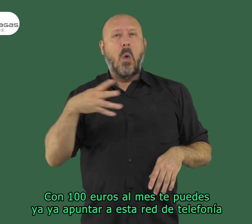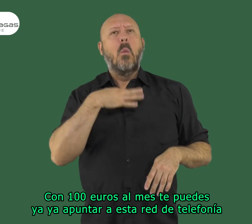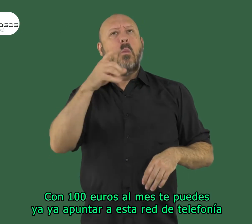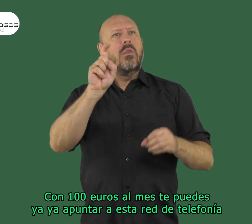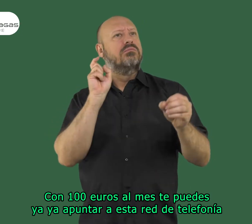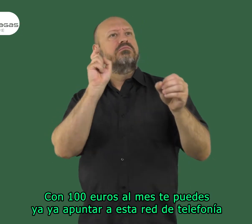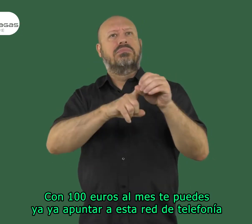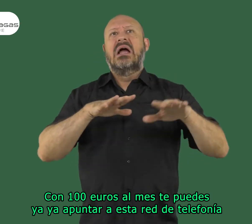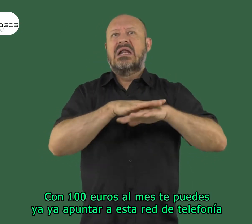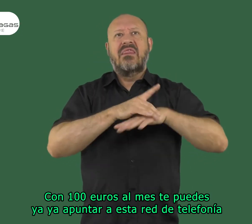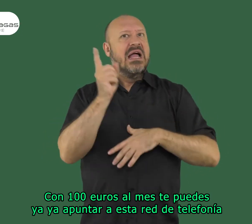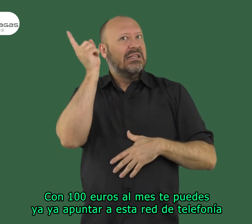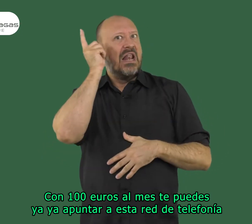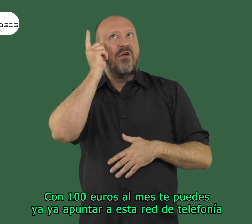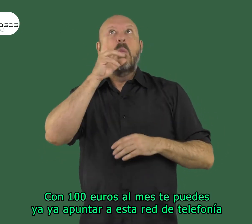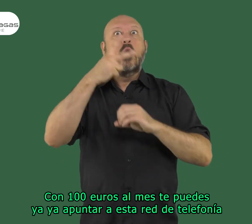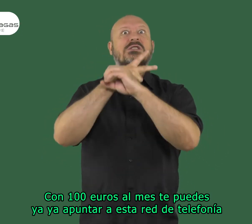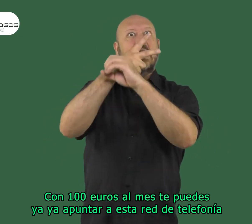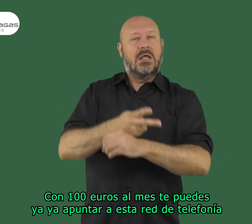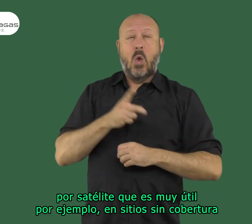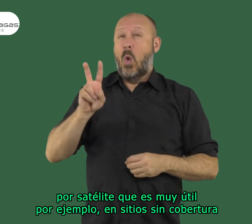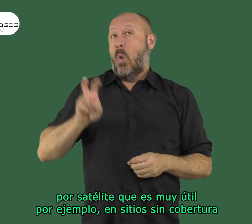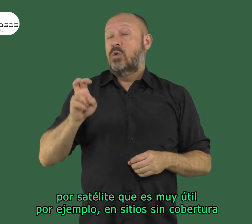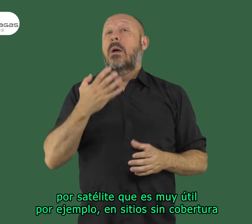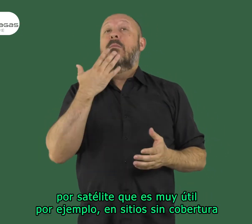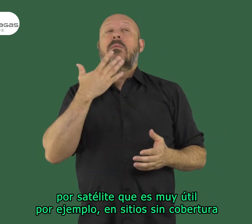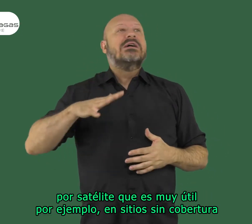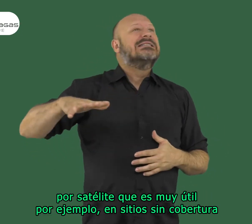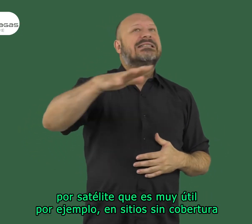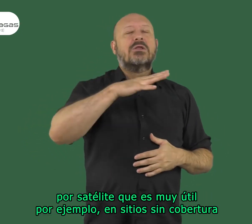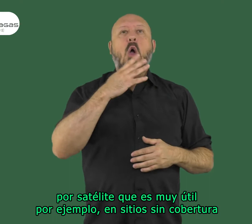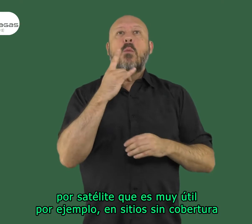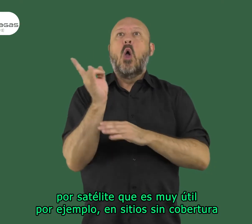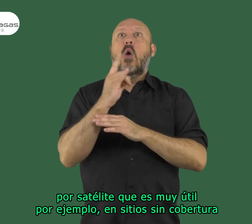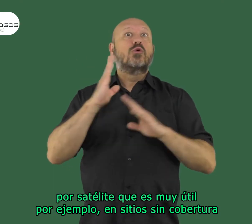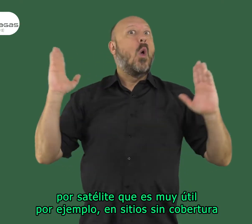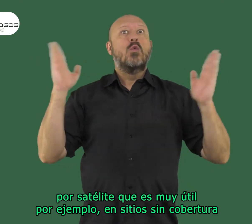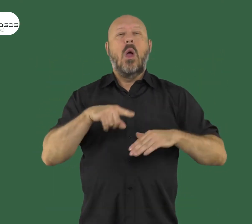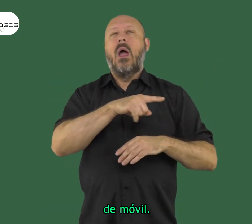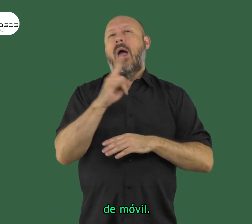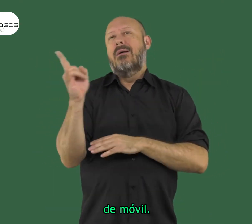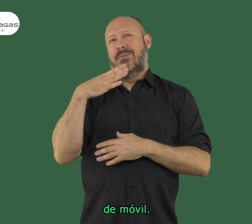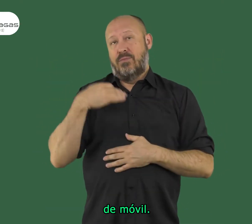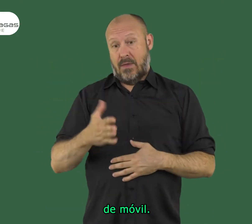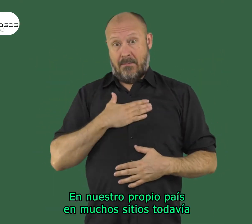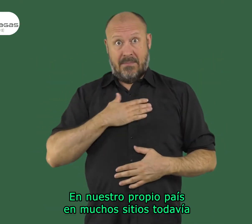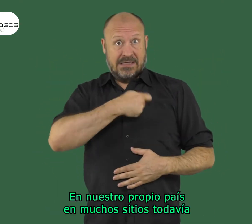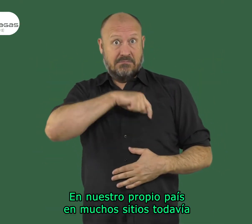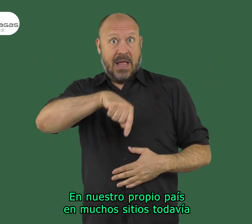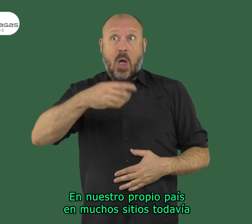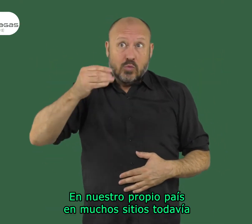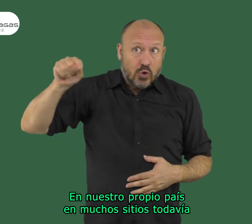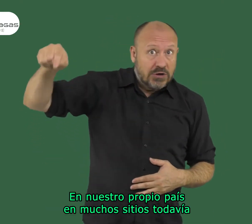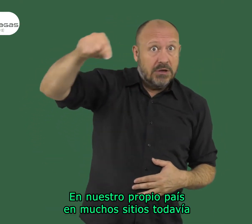mes te puedes ya apuntar a esta red de telefonía por satélite, que es muy útil, por ejemplo, en sitios sin cobertura de móvil. En nuestro